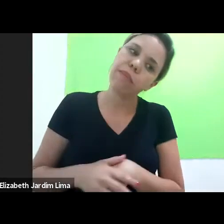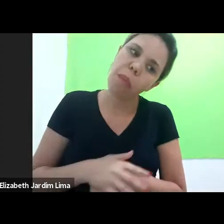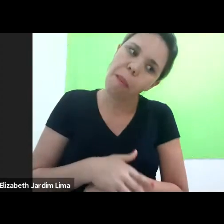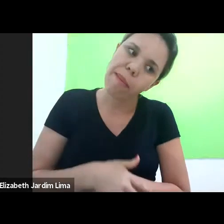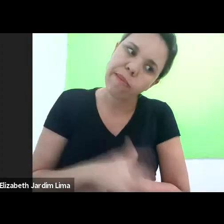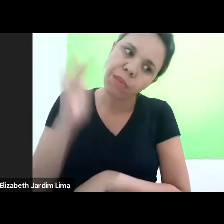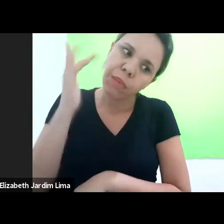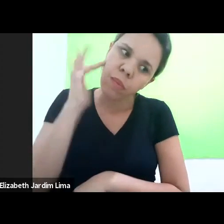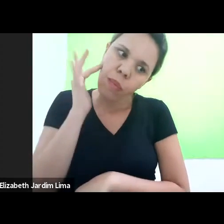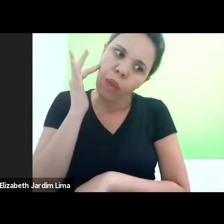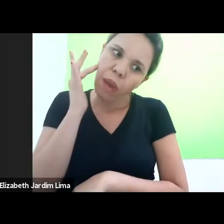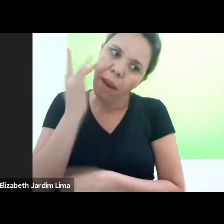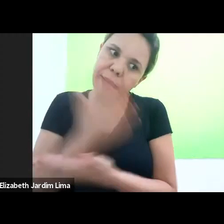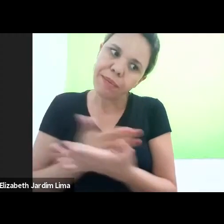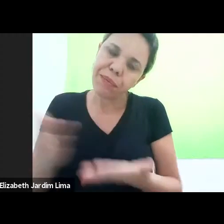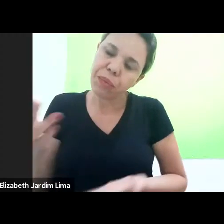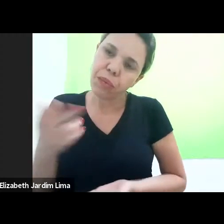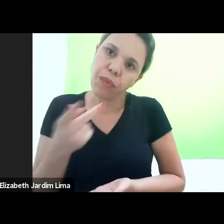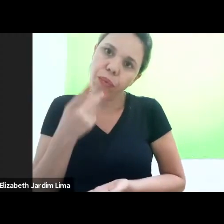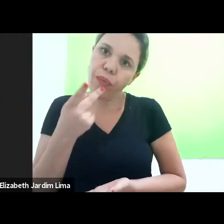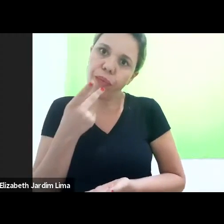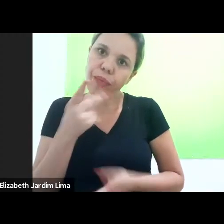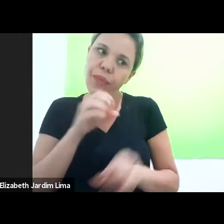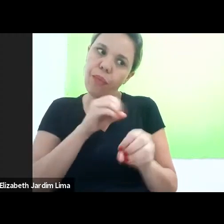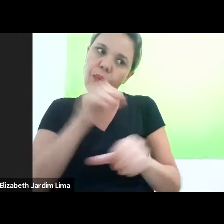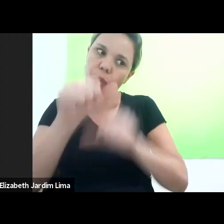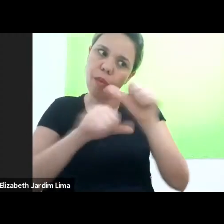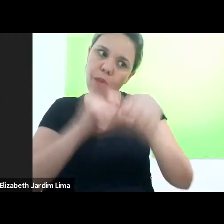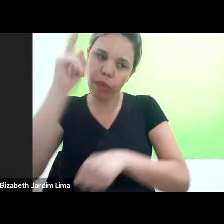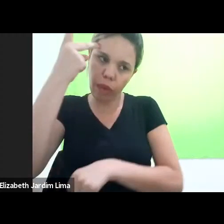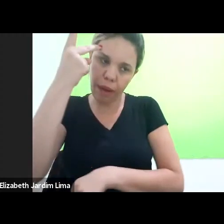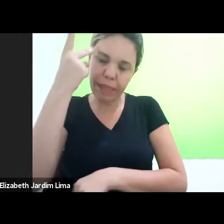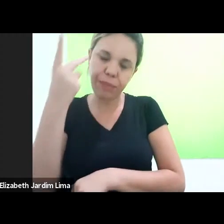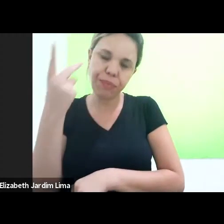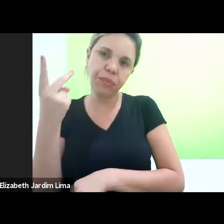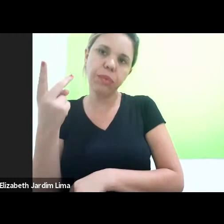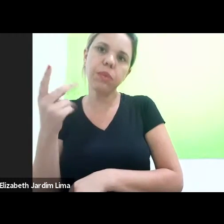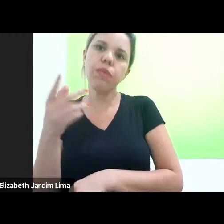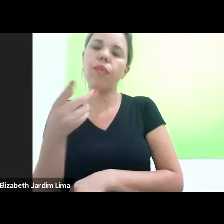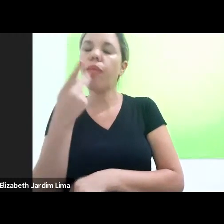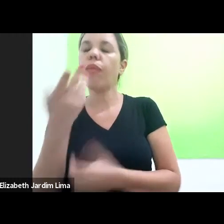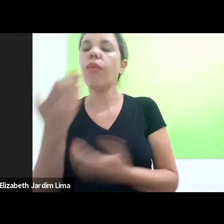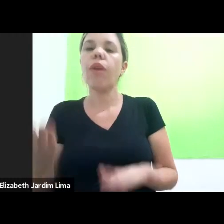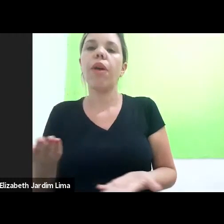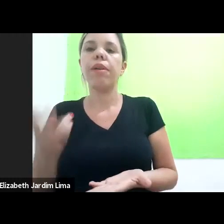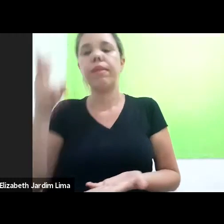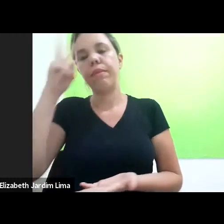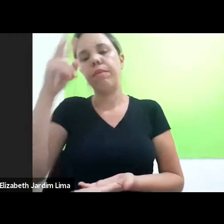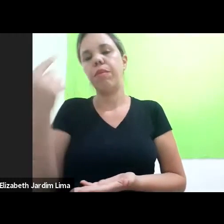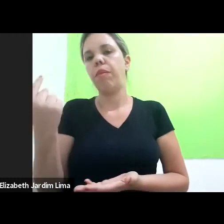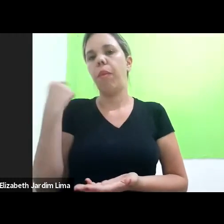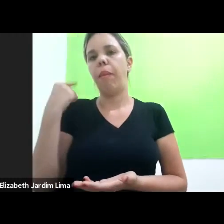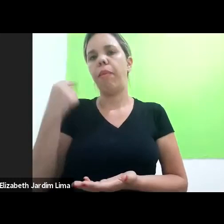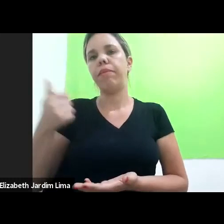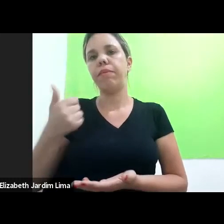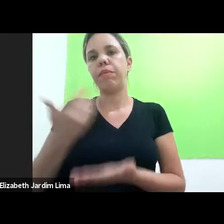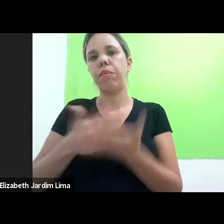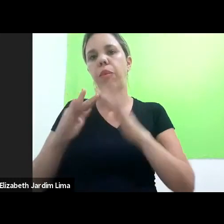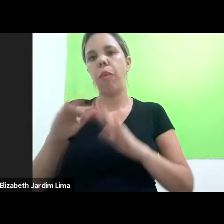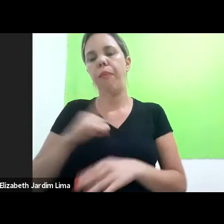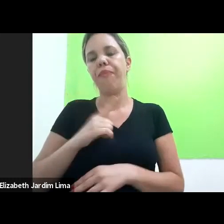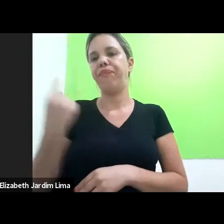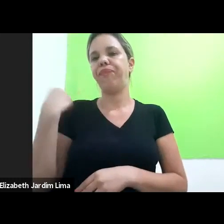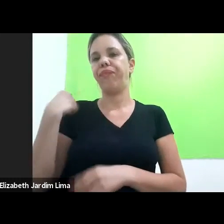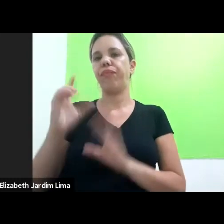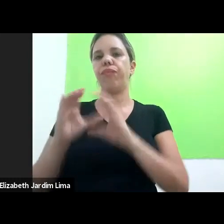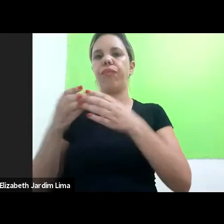que, para começar, eu acho que o ensino ele é transformador. E quando eu falo disso, eu me lembro muito da primeira escola que a gente teve na